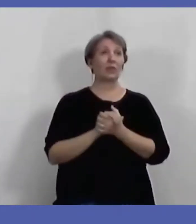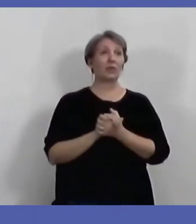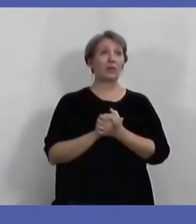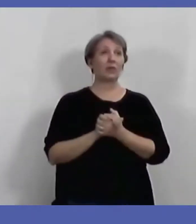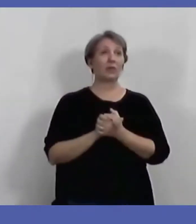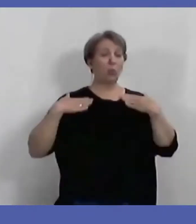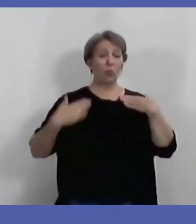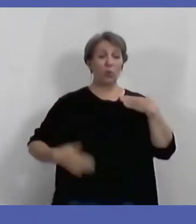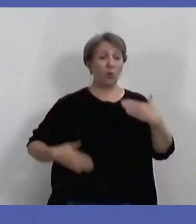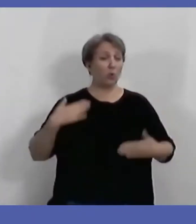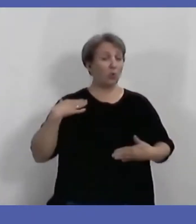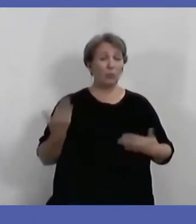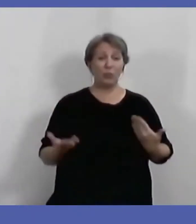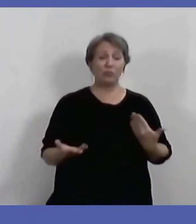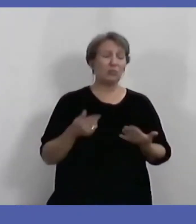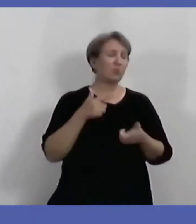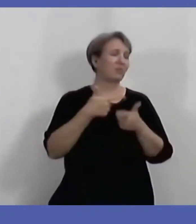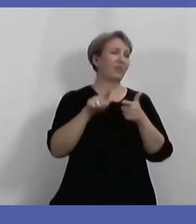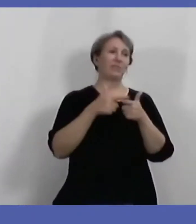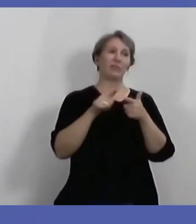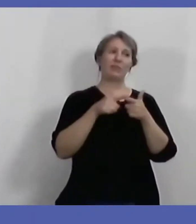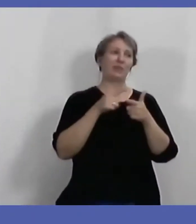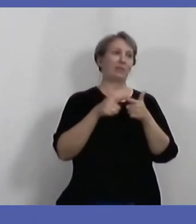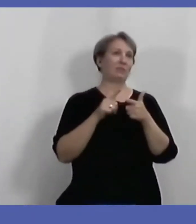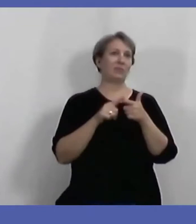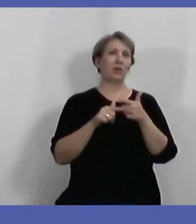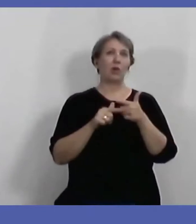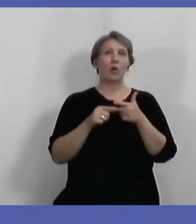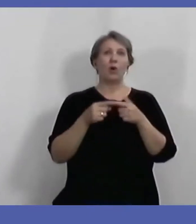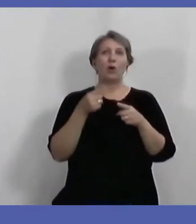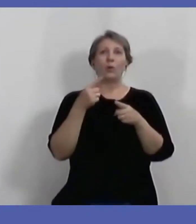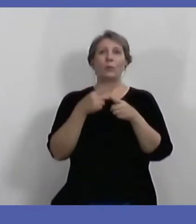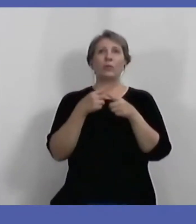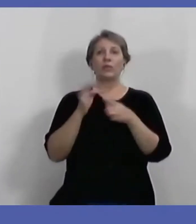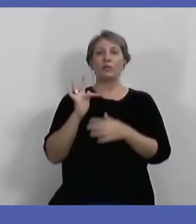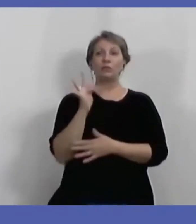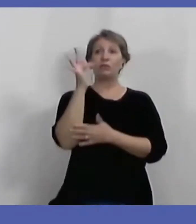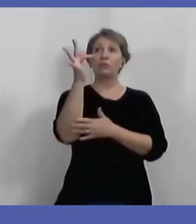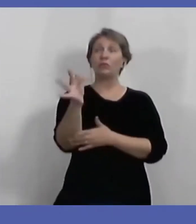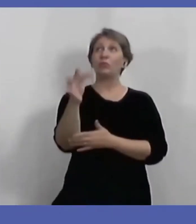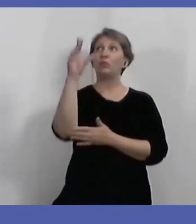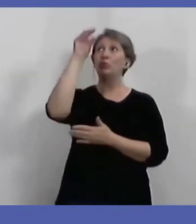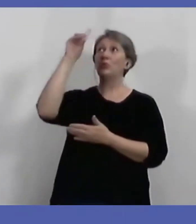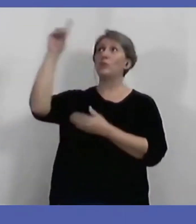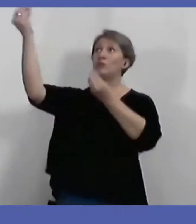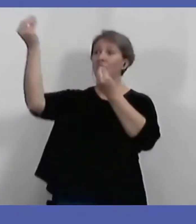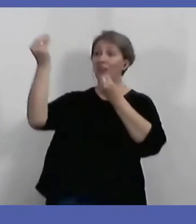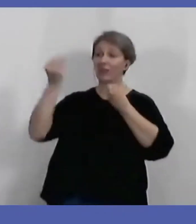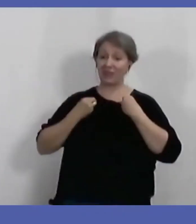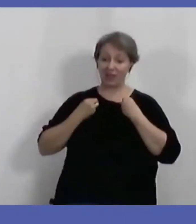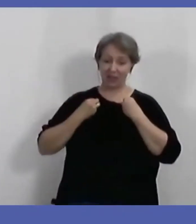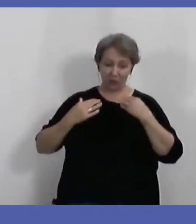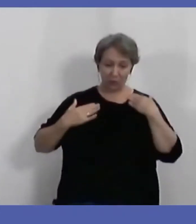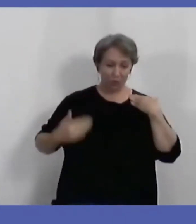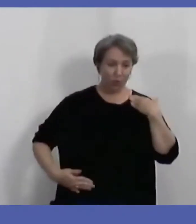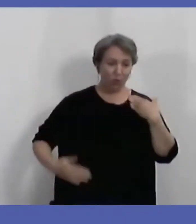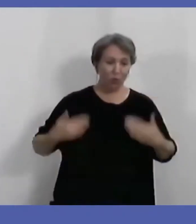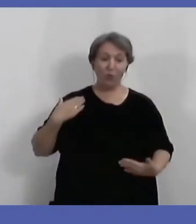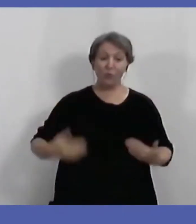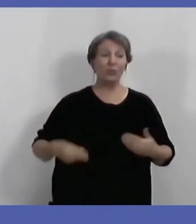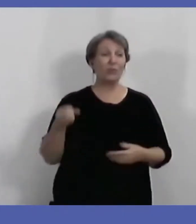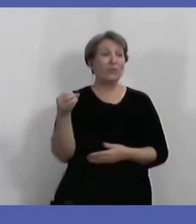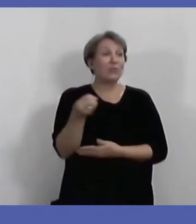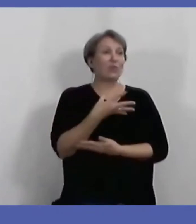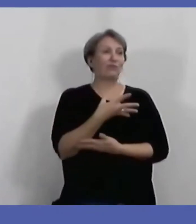prometeu que nos daria um corpo novo, um corpo ressurreto, um corpo de glória, né?